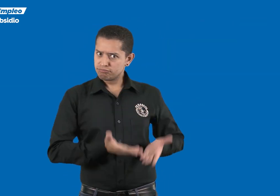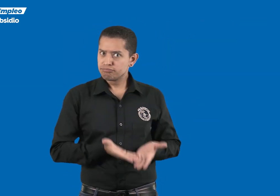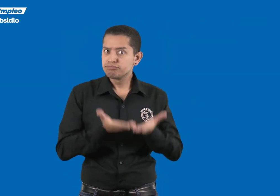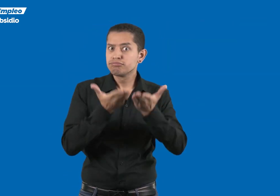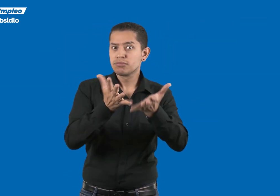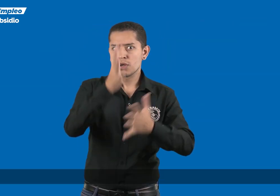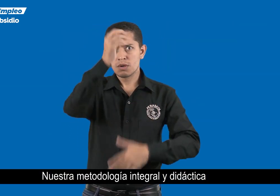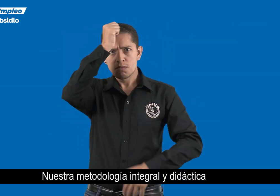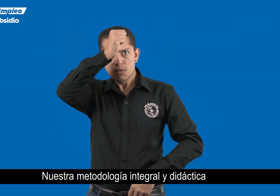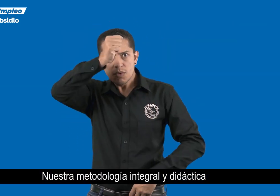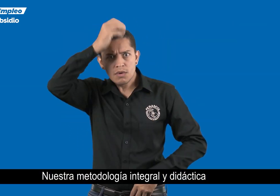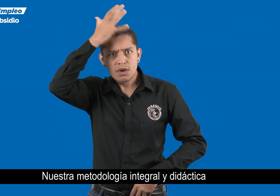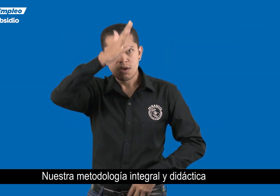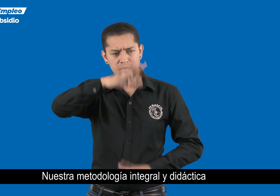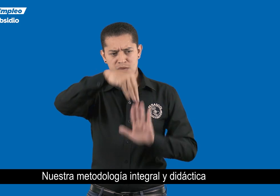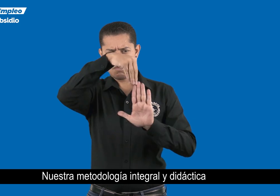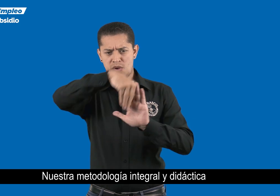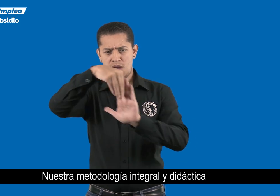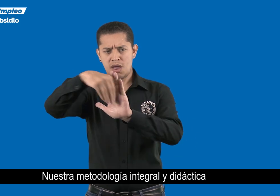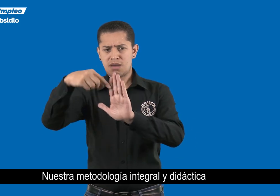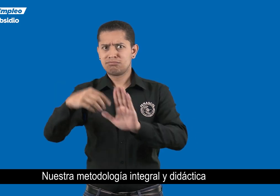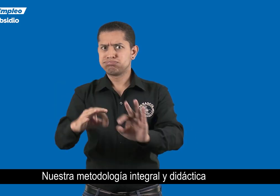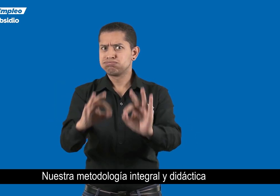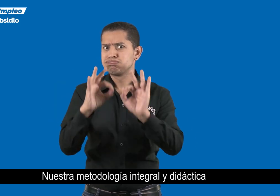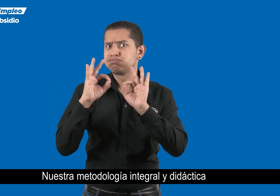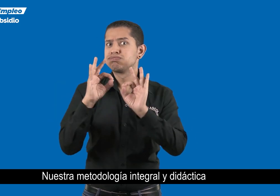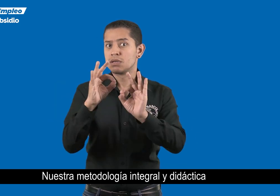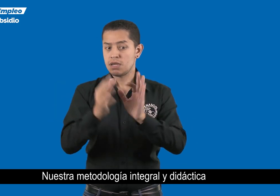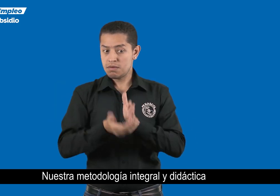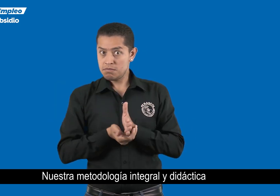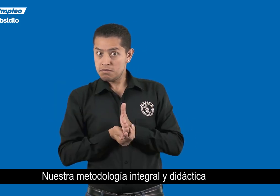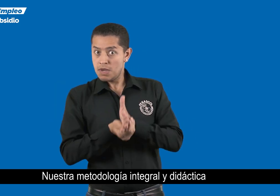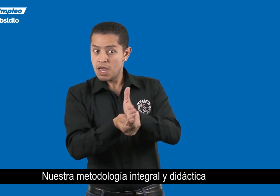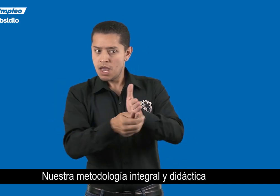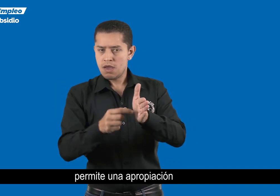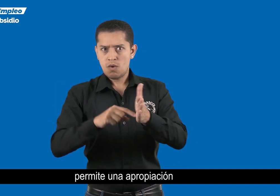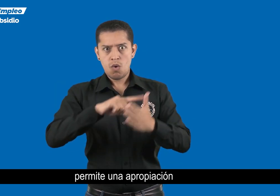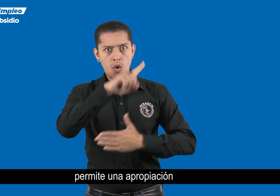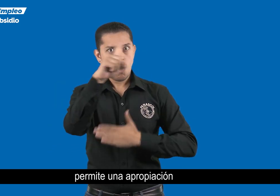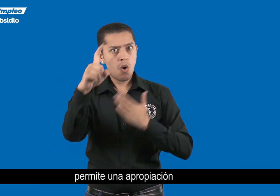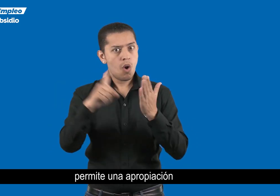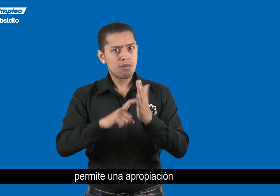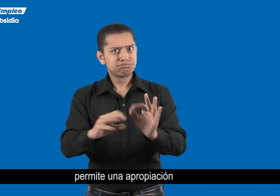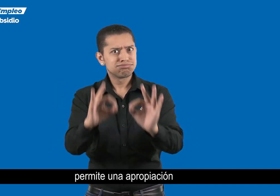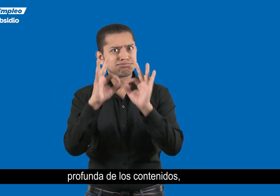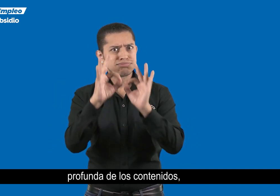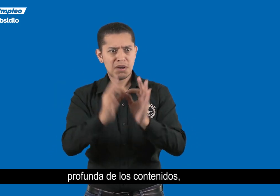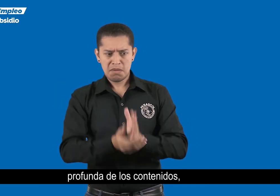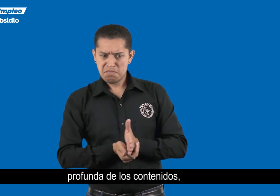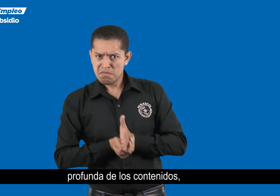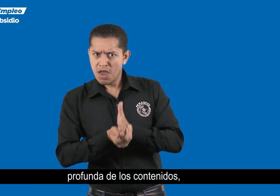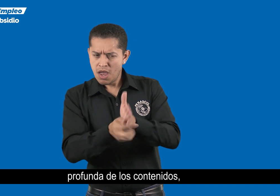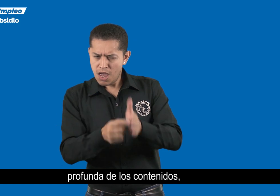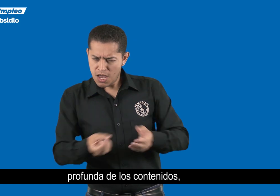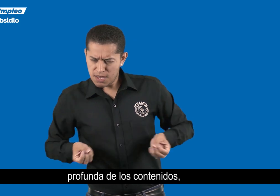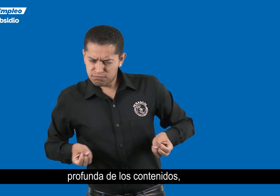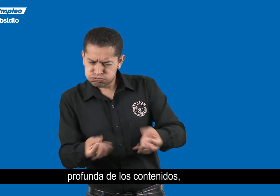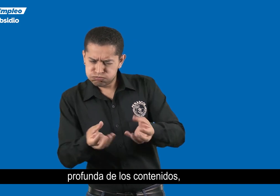Nuestra metodología integral y didáctica permite una apropiación profunda de los contenidos,